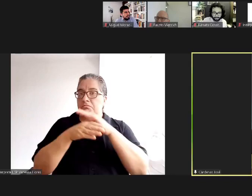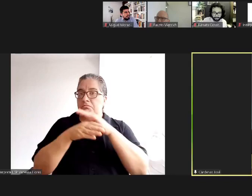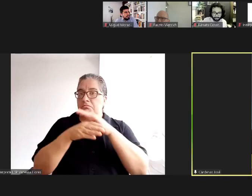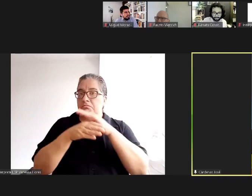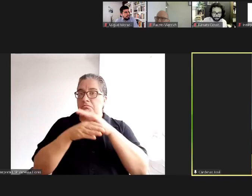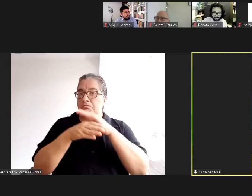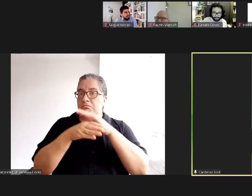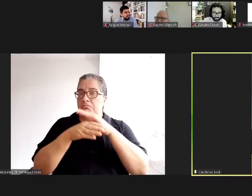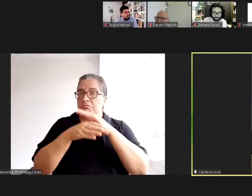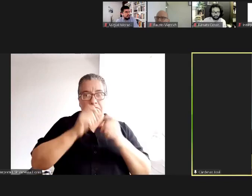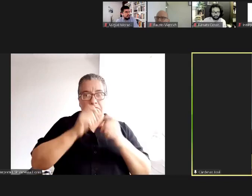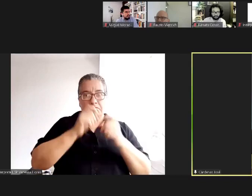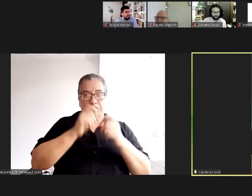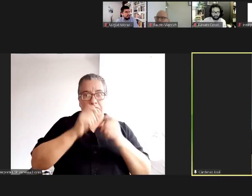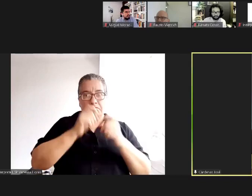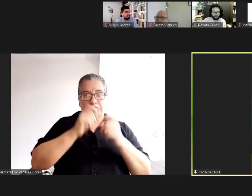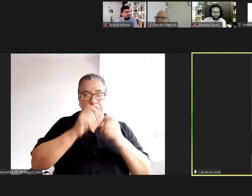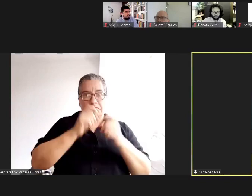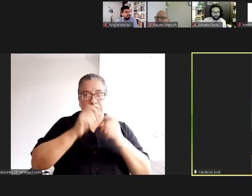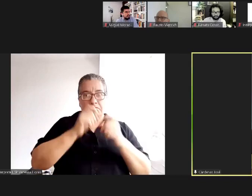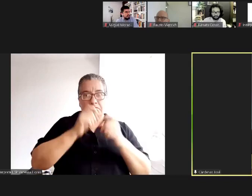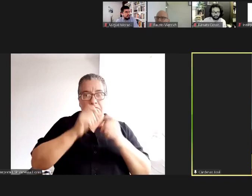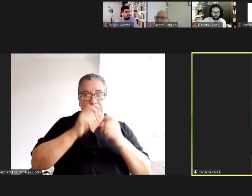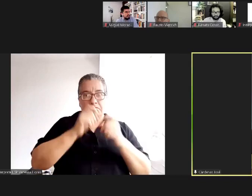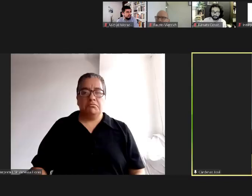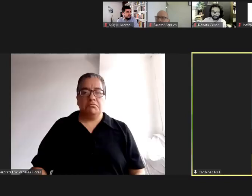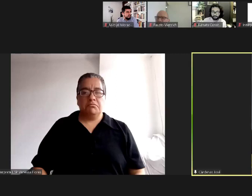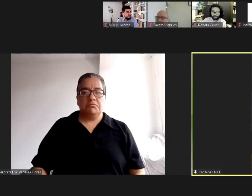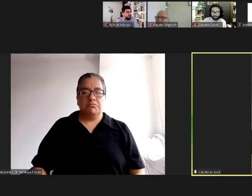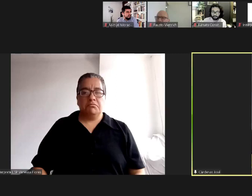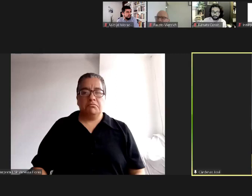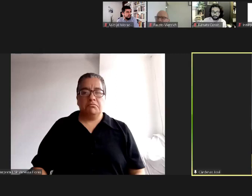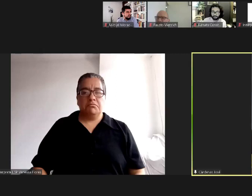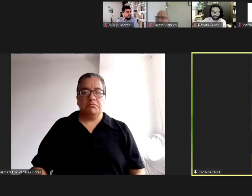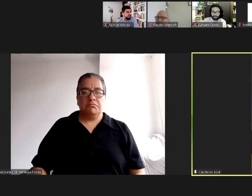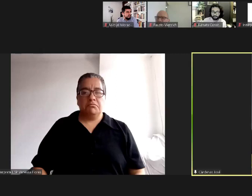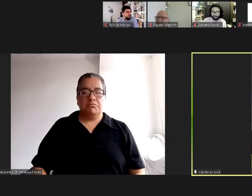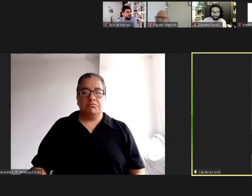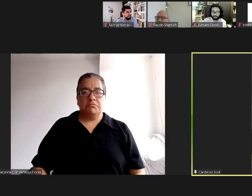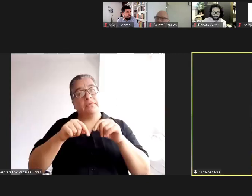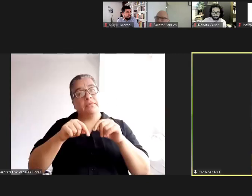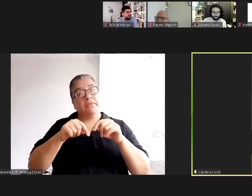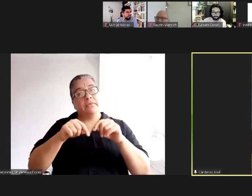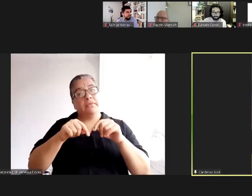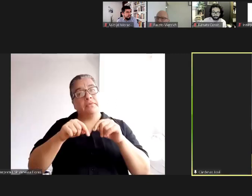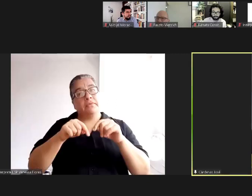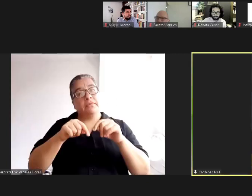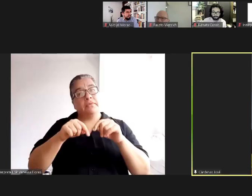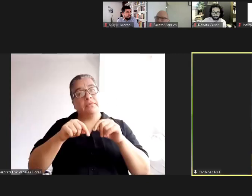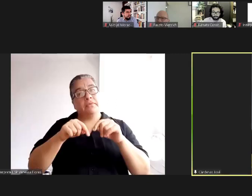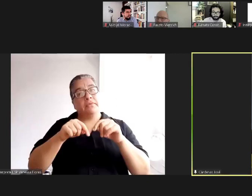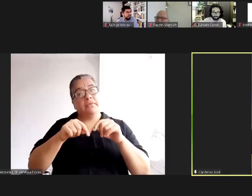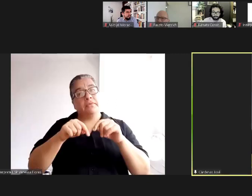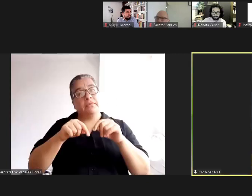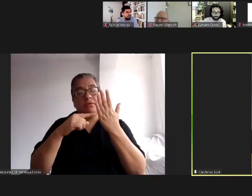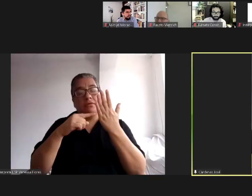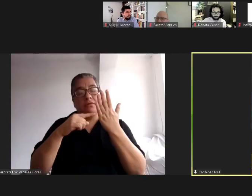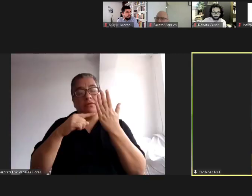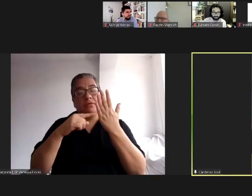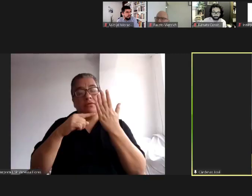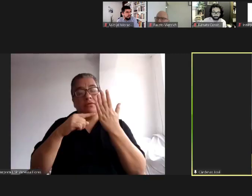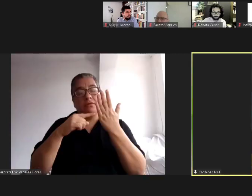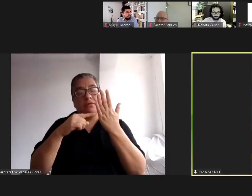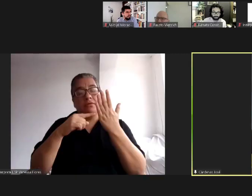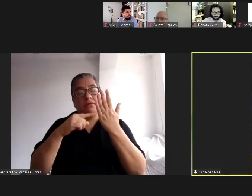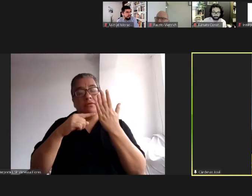lo necesitan. En el caso de Accesine, por esa limitación tecnológica que todavía tenemos en Perú, el año pasado, por